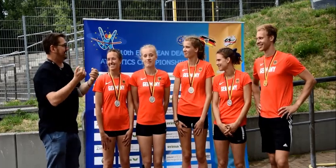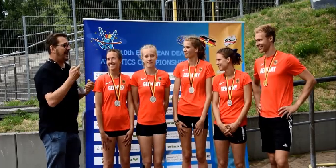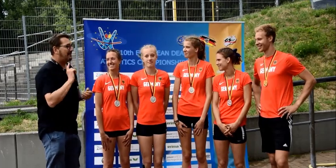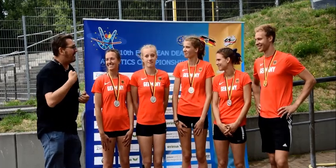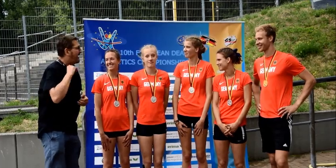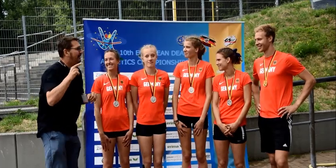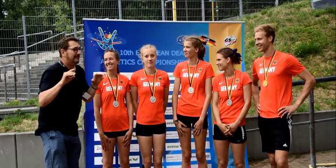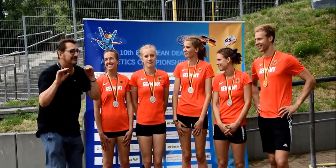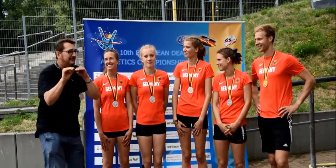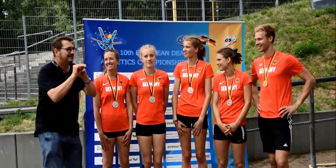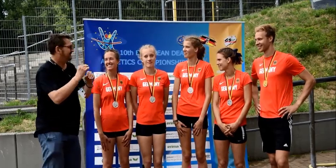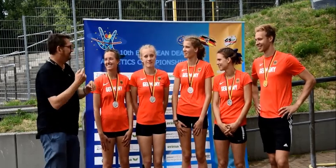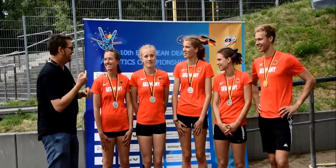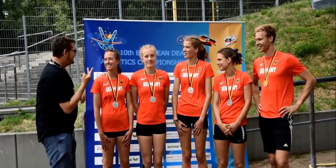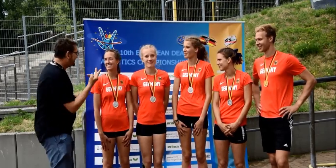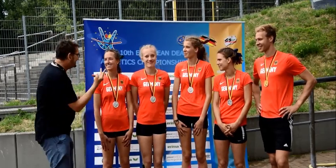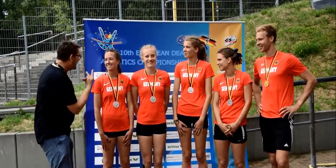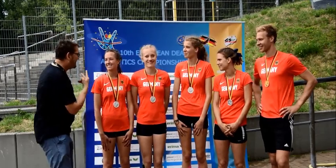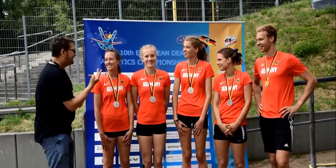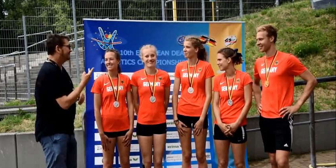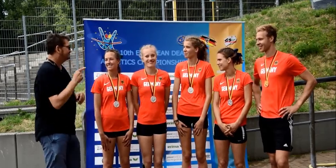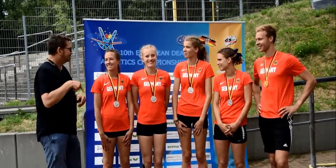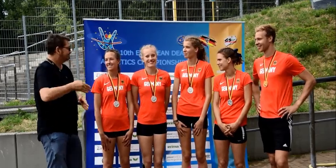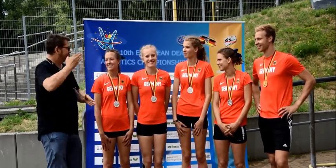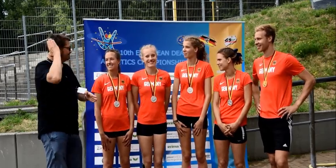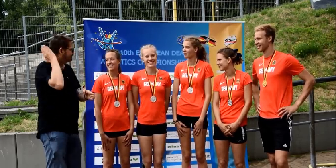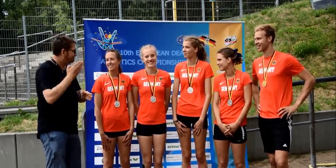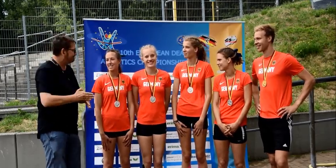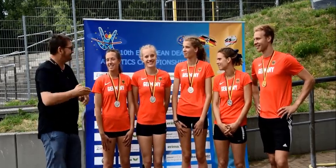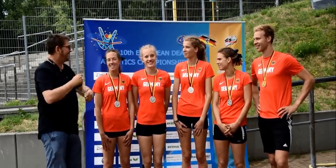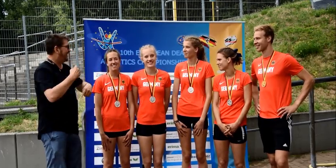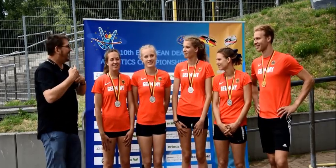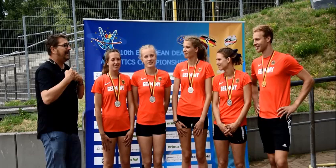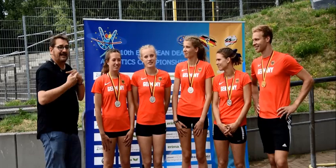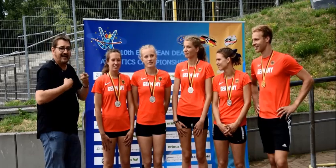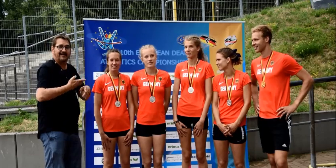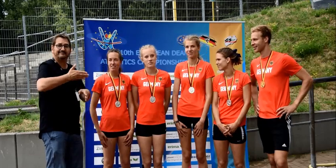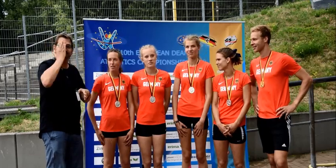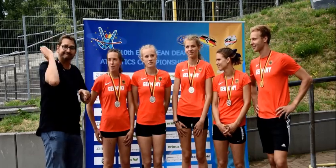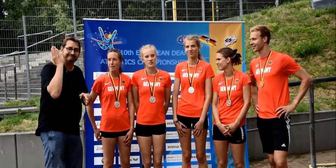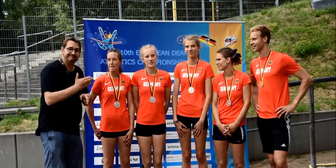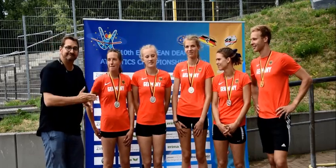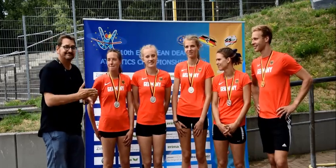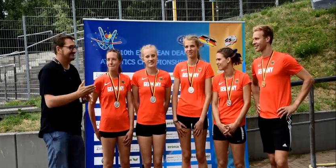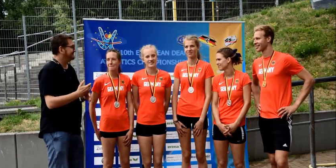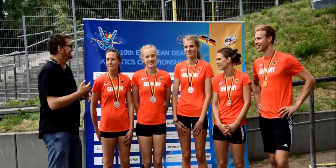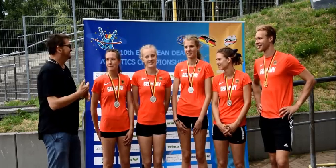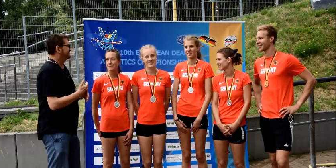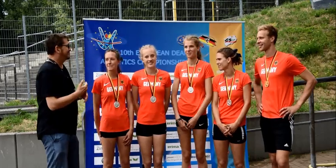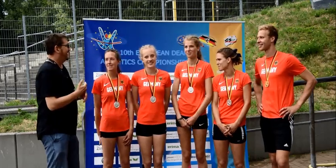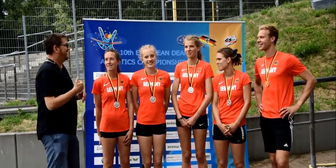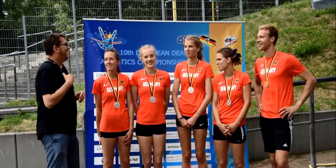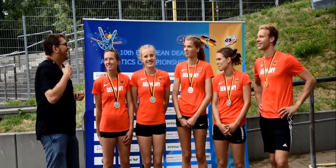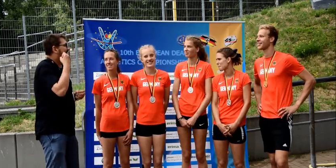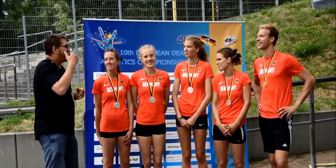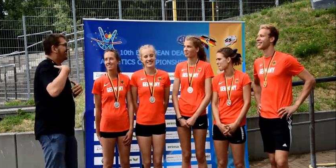dem Teilnehmerfeld. Und das war sensationell. Wir haben überlegt, wie kriegen wir das hin, ne? Und ihr habt es geschafft. Wirklich, wirklich gut. Jetzt ist